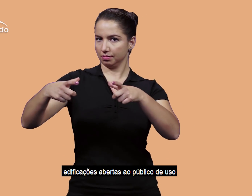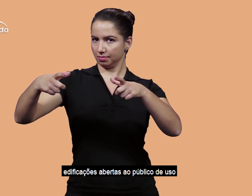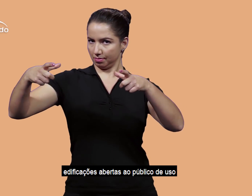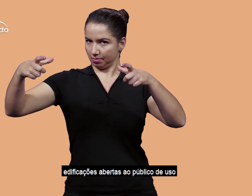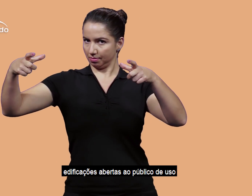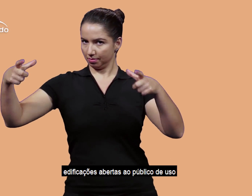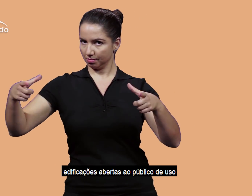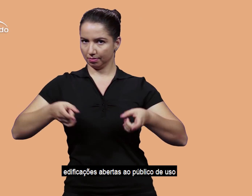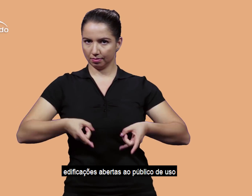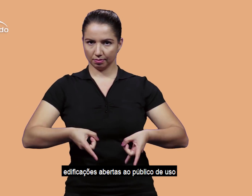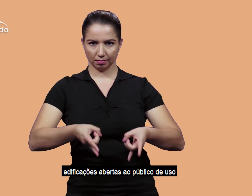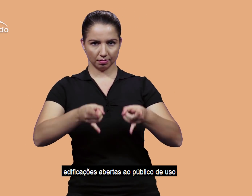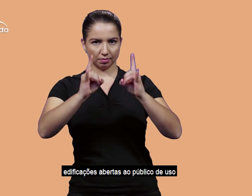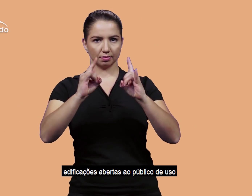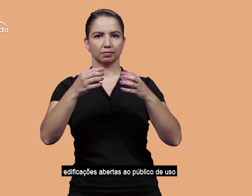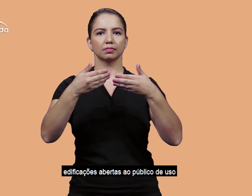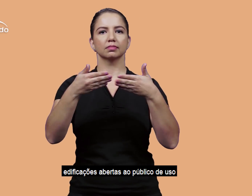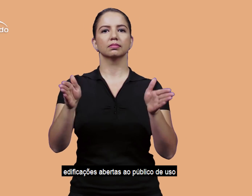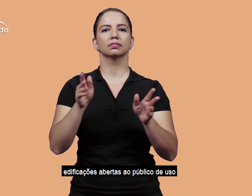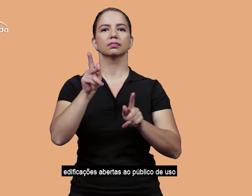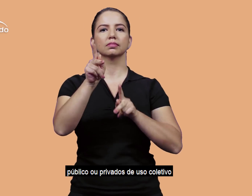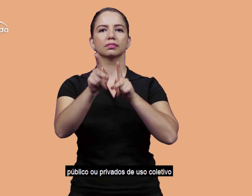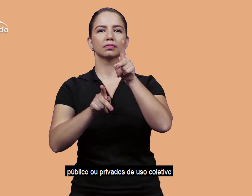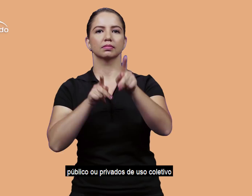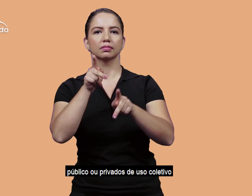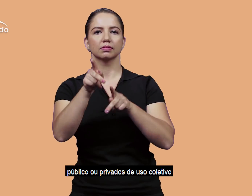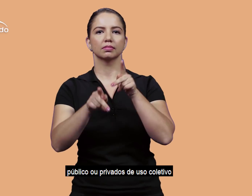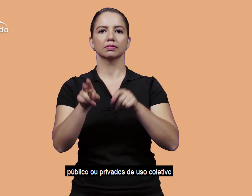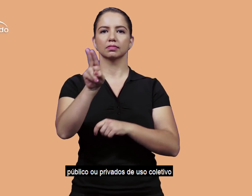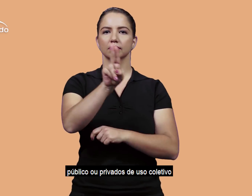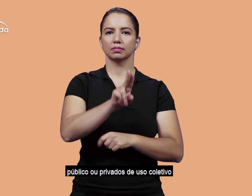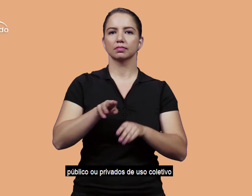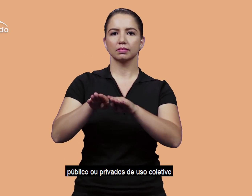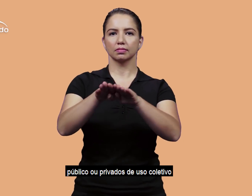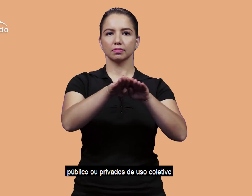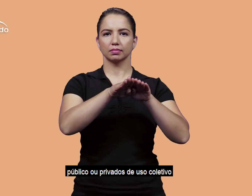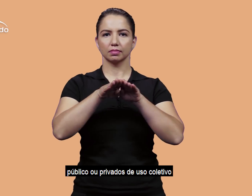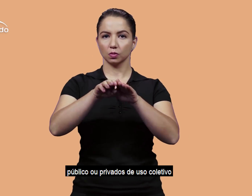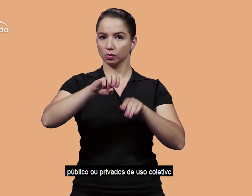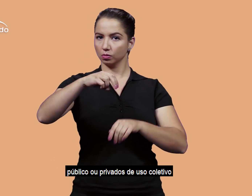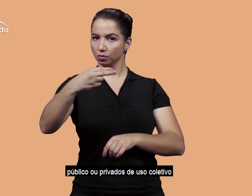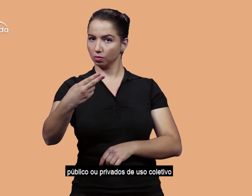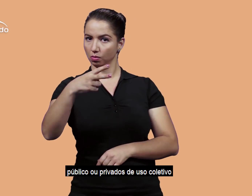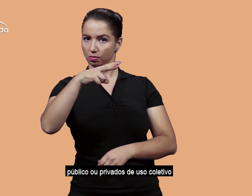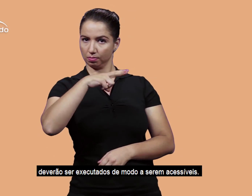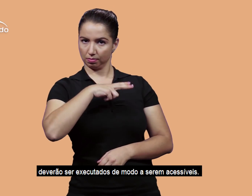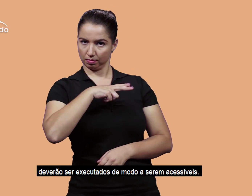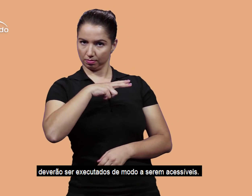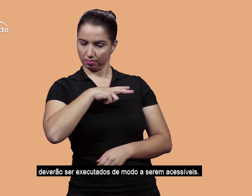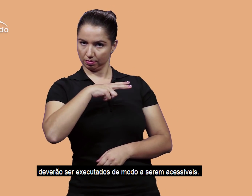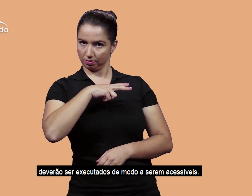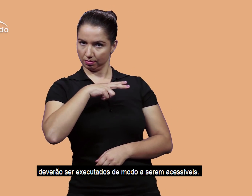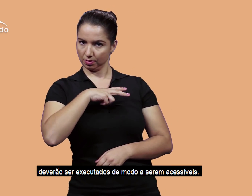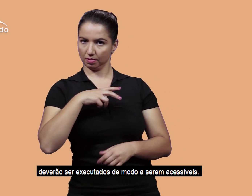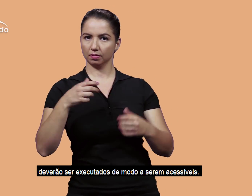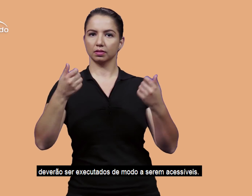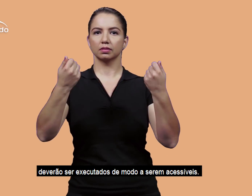edificações abertas ao público de uso público ou privados de uso coletivo deverão ser executados de modo a